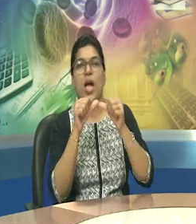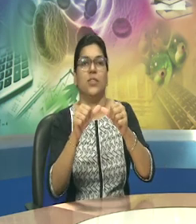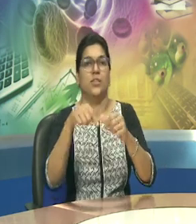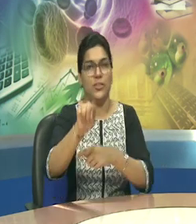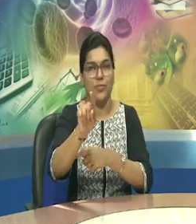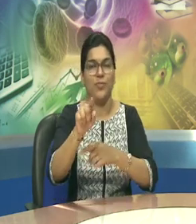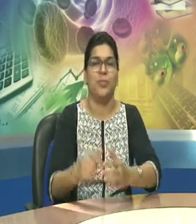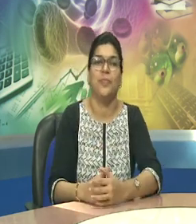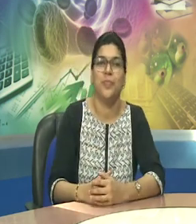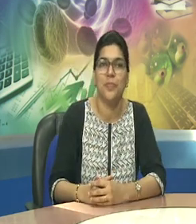all of the above.